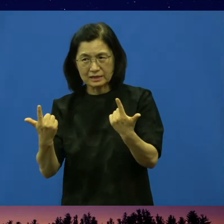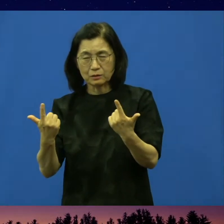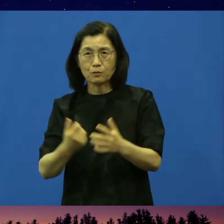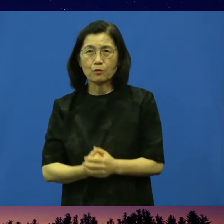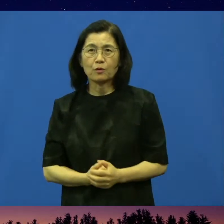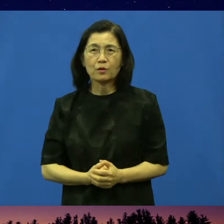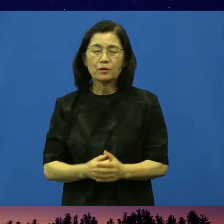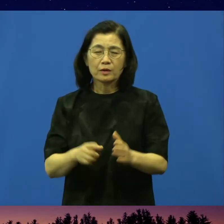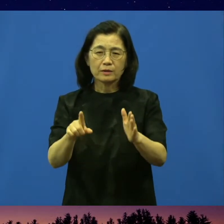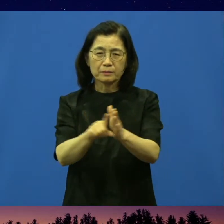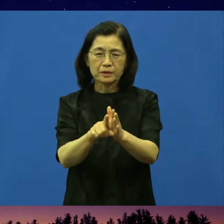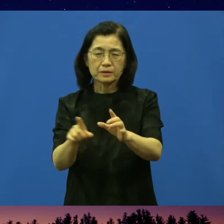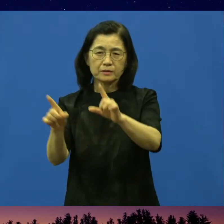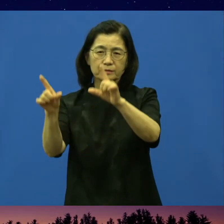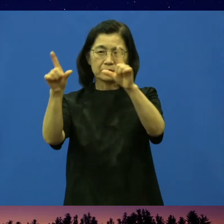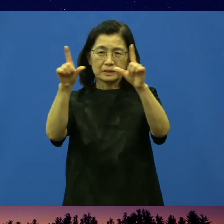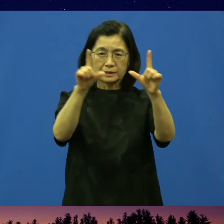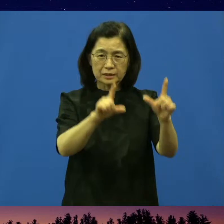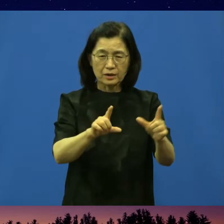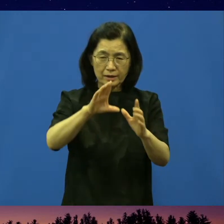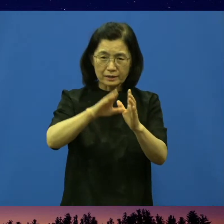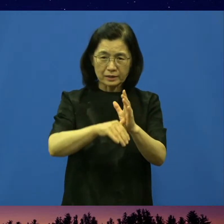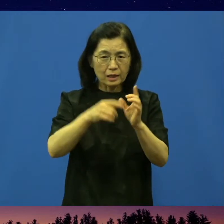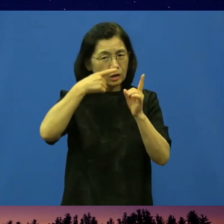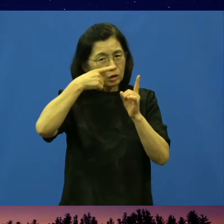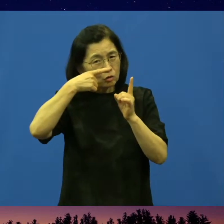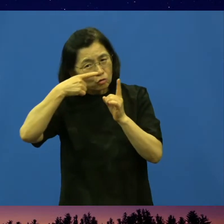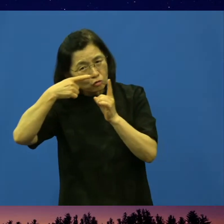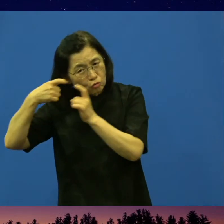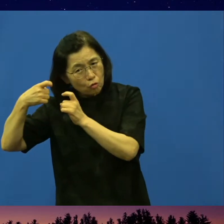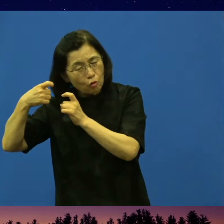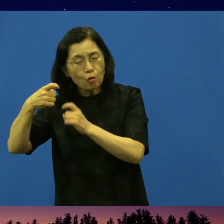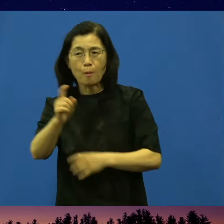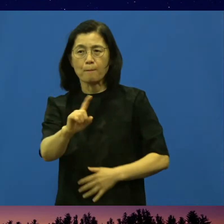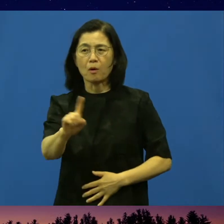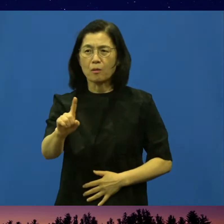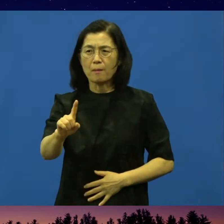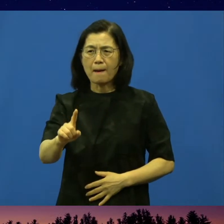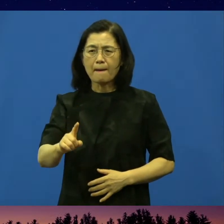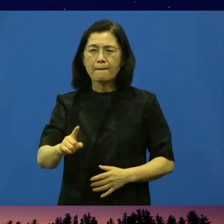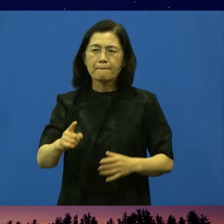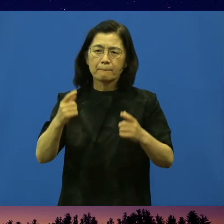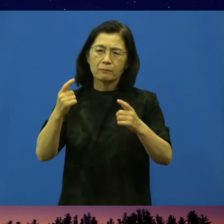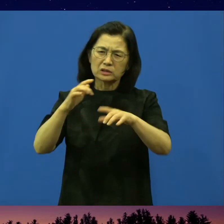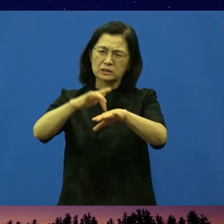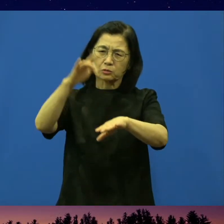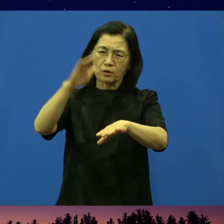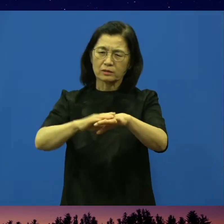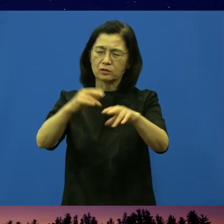여러분 신앙생활에서 찾아오는 유혹 중에 하나가 계속 이게 뭐냐면 뒤를 돌아보는 거죠.